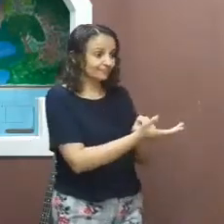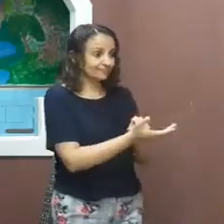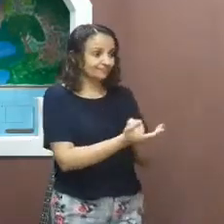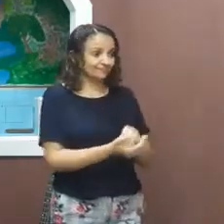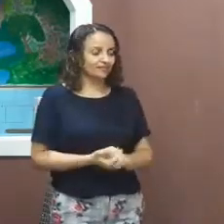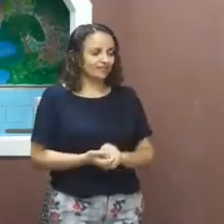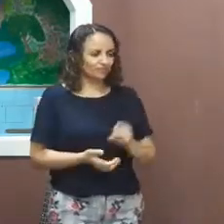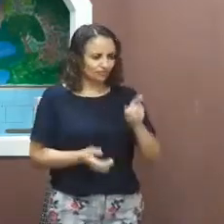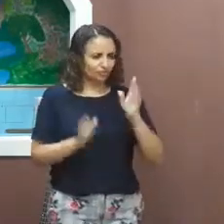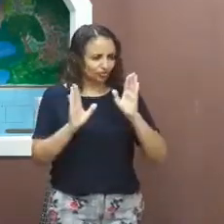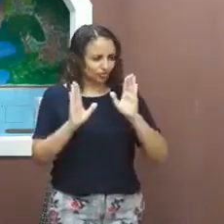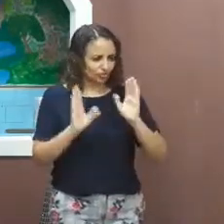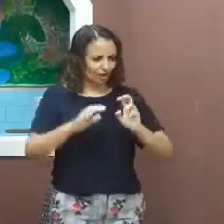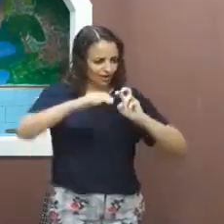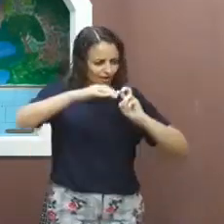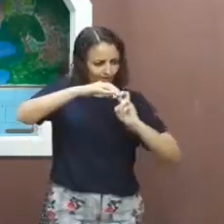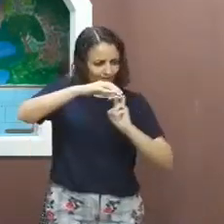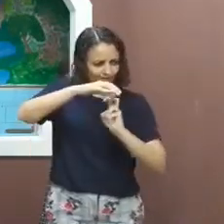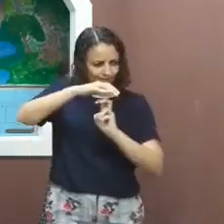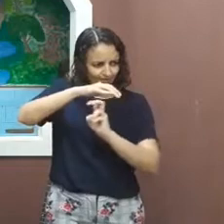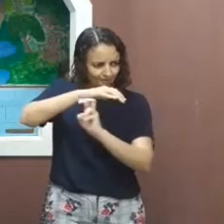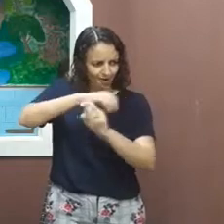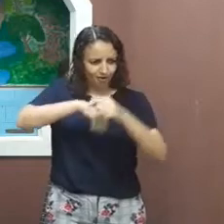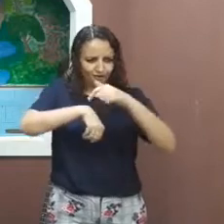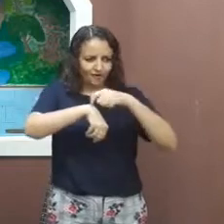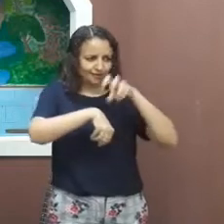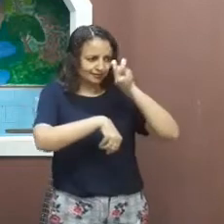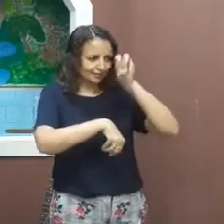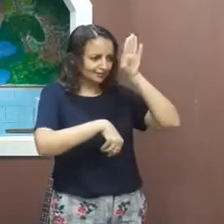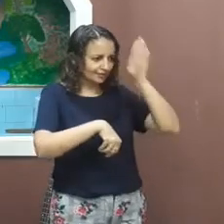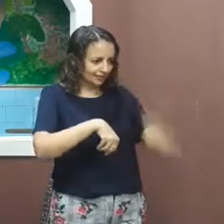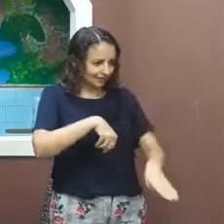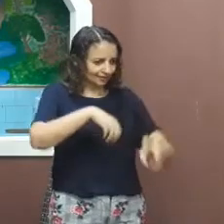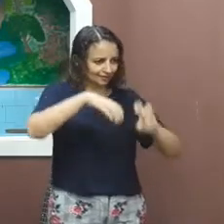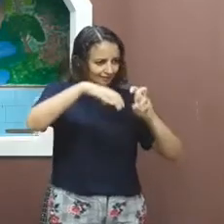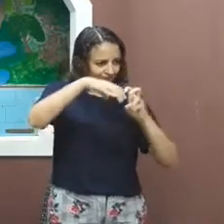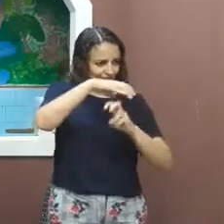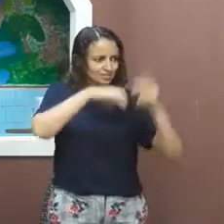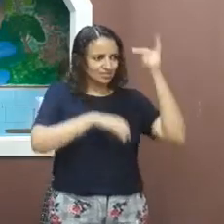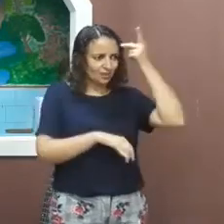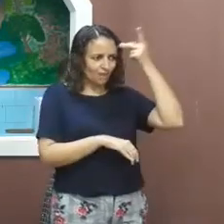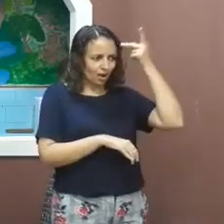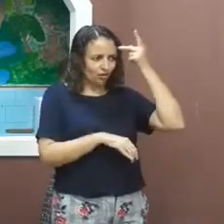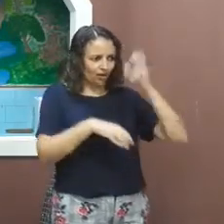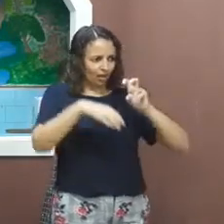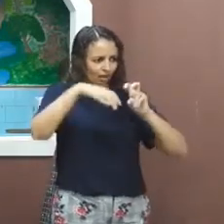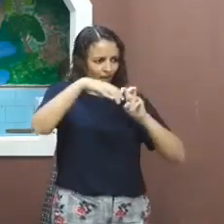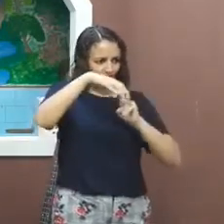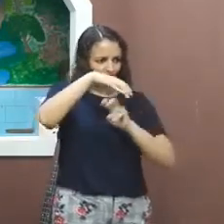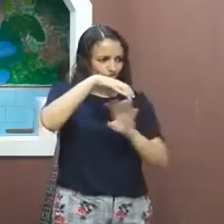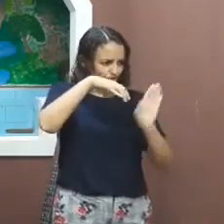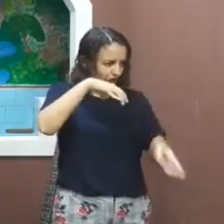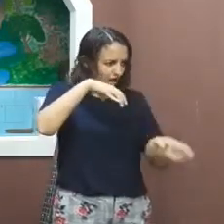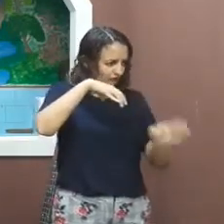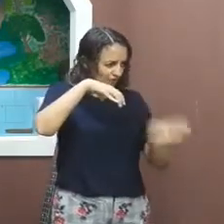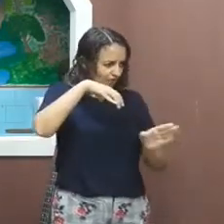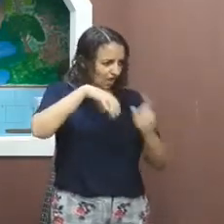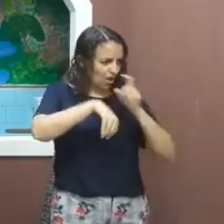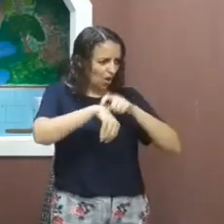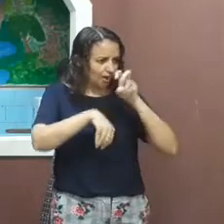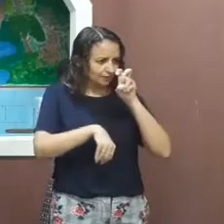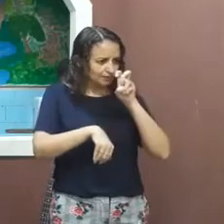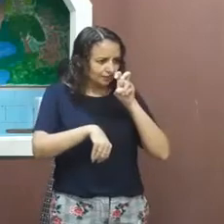Alguém já andou de metrô 5 horas da tarde em São Paulo? Já, né? Ali